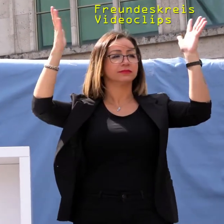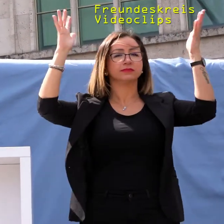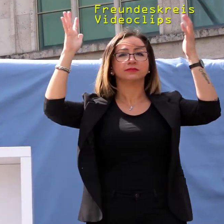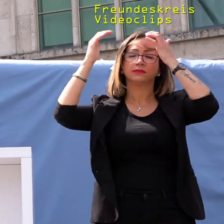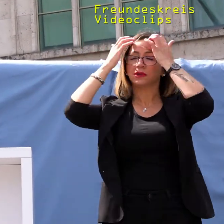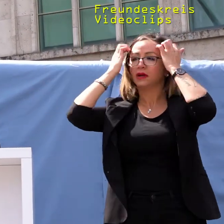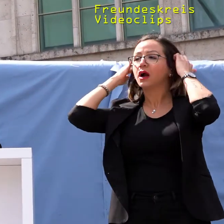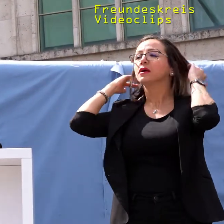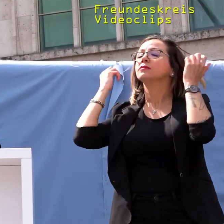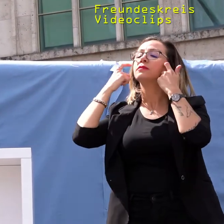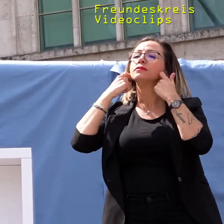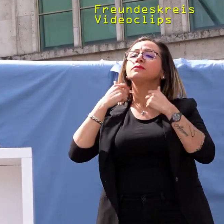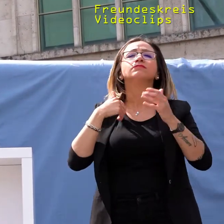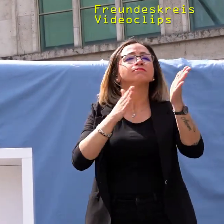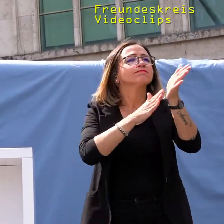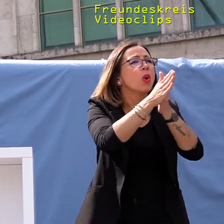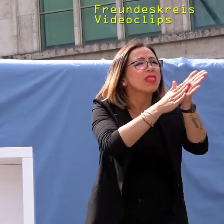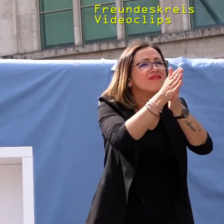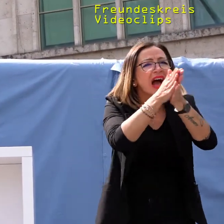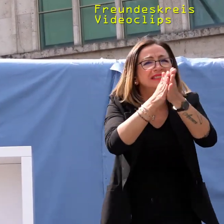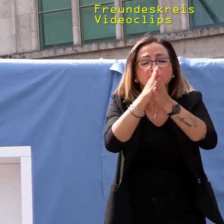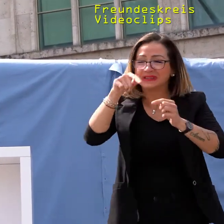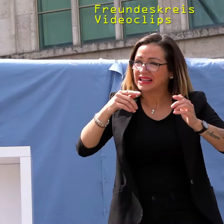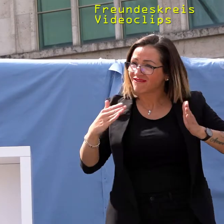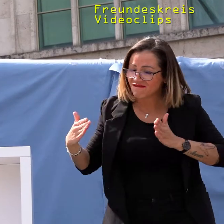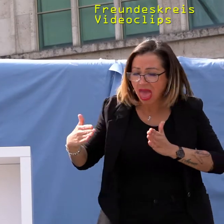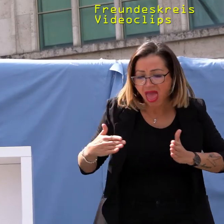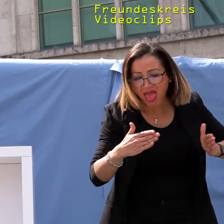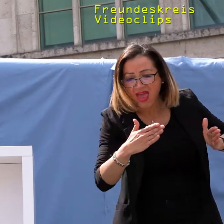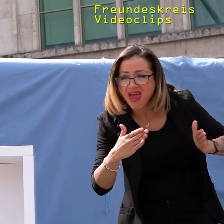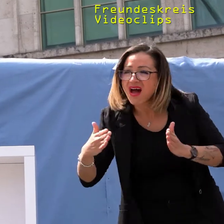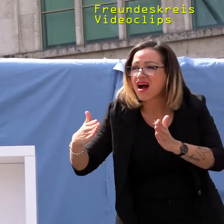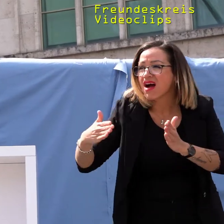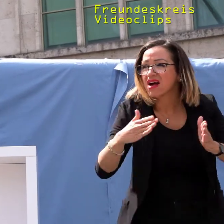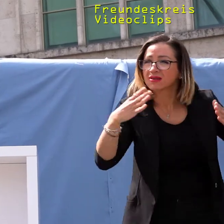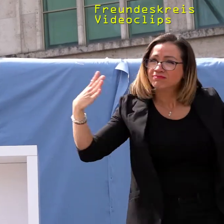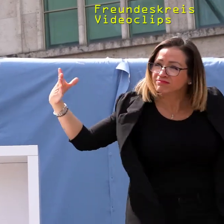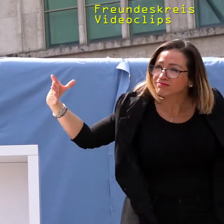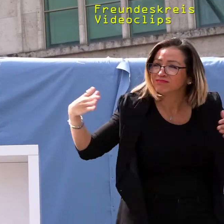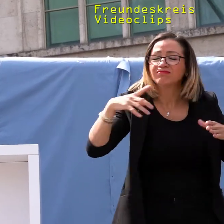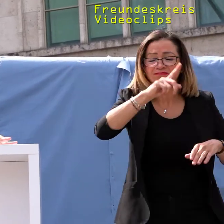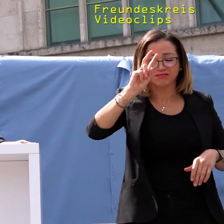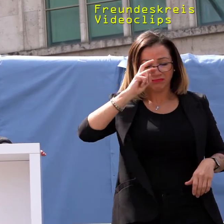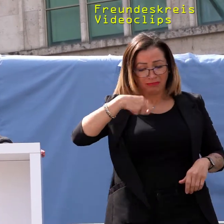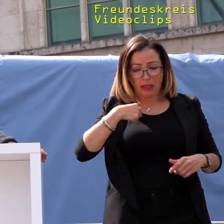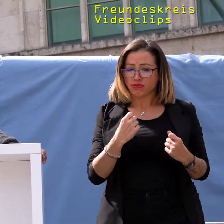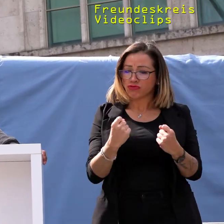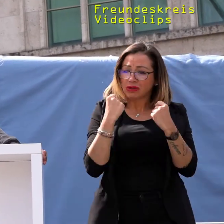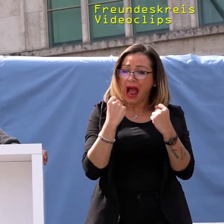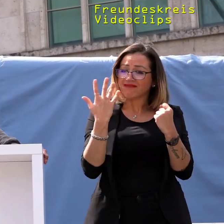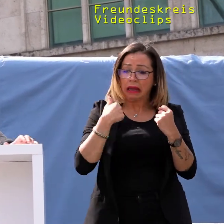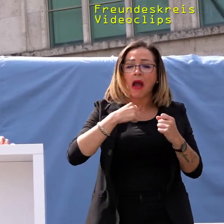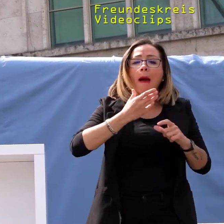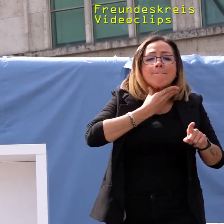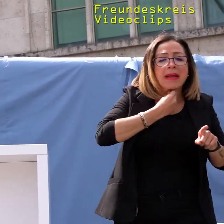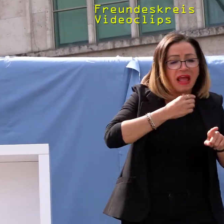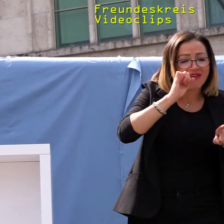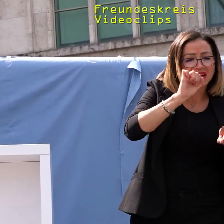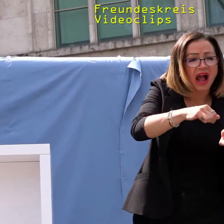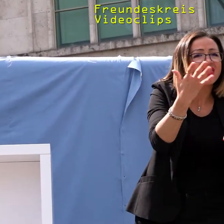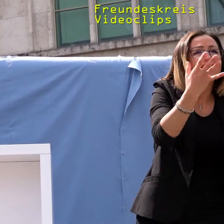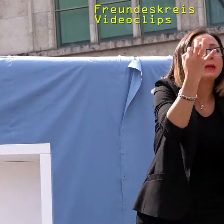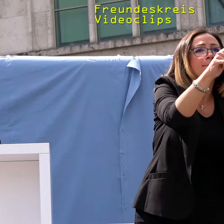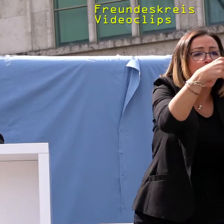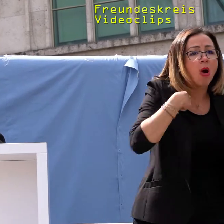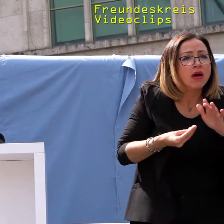Ermutigen wir uns gegenseitig, diesen Weg zu gehen. Erkennt eure eigenen Stärken und schaut, an welchen Stellen der Bedarf herrscht. Tragt auf